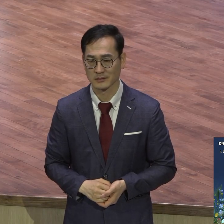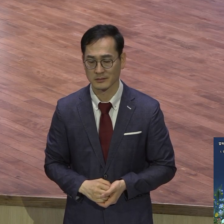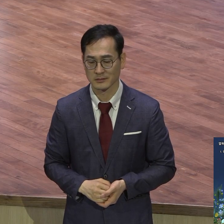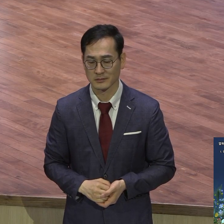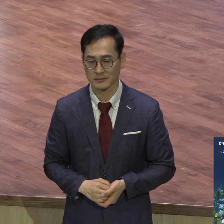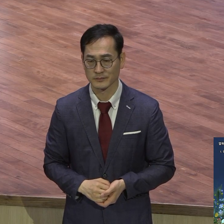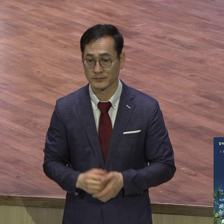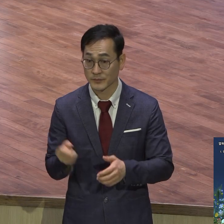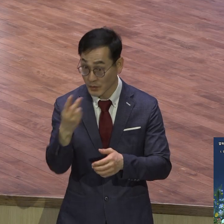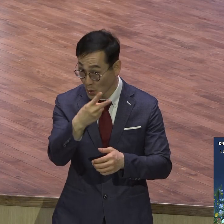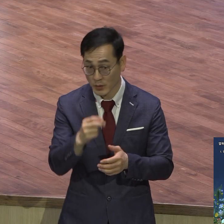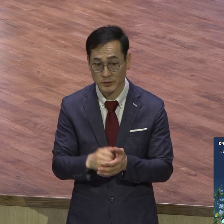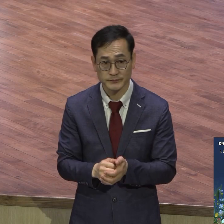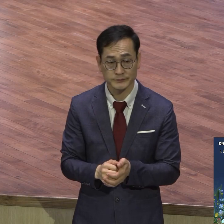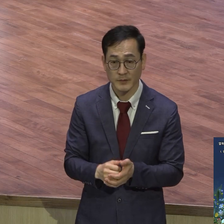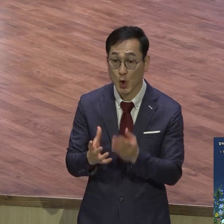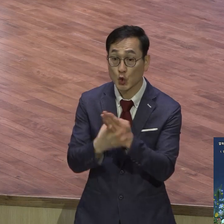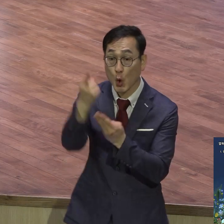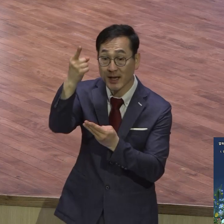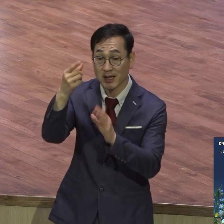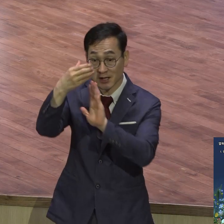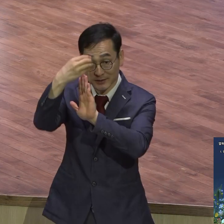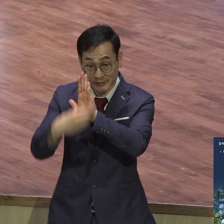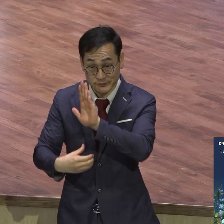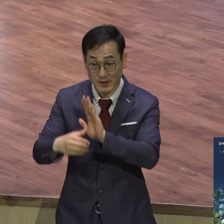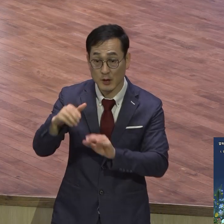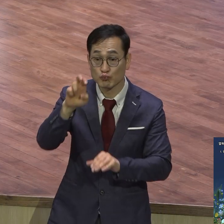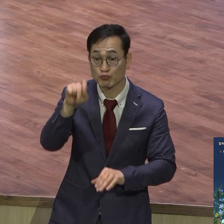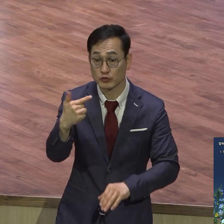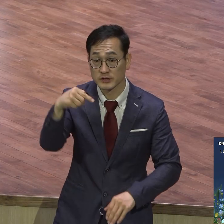죽었지만 문선명 이 문선명